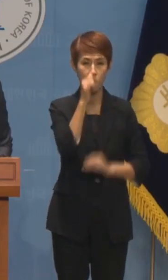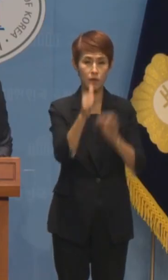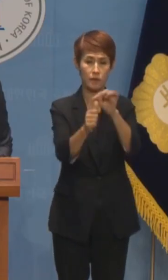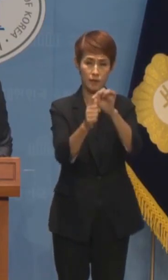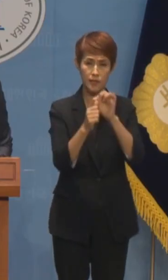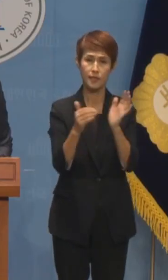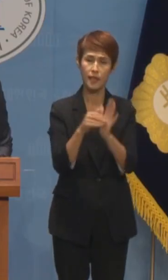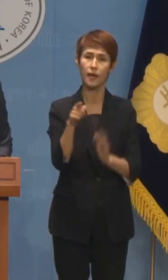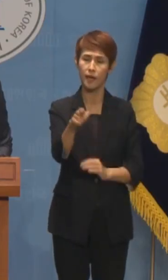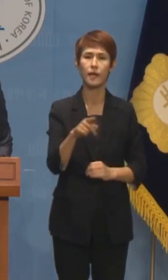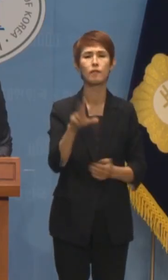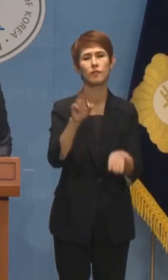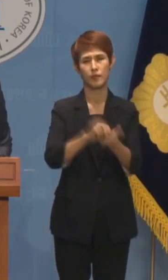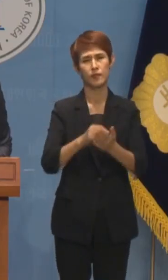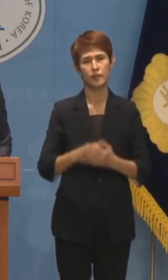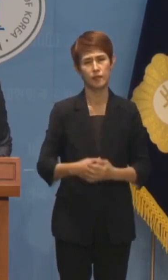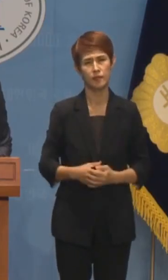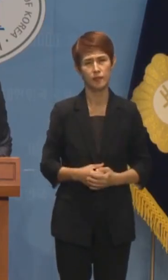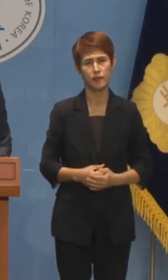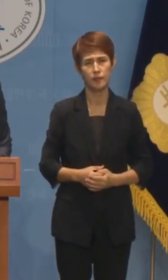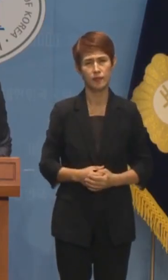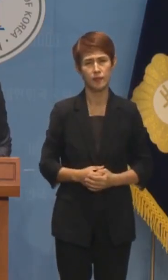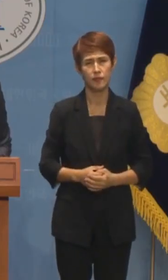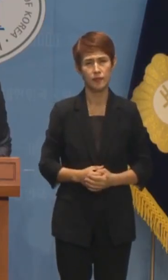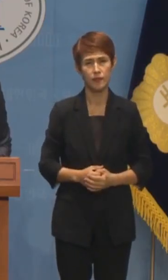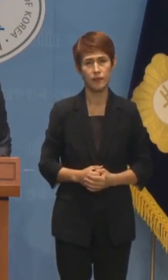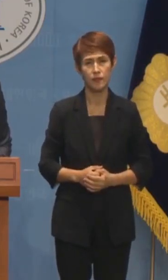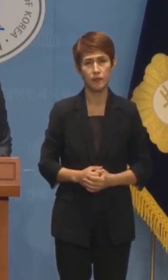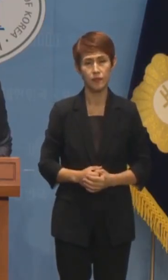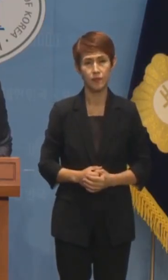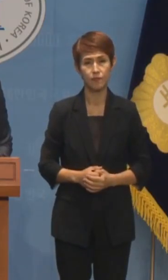행사한다고 볼 수 있다는 점에서 매우 부적절합니다.